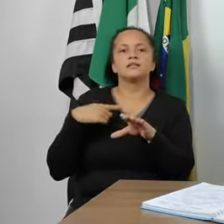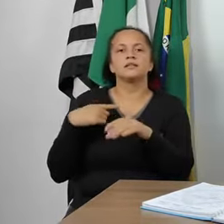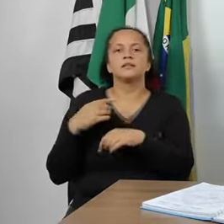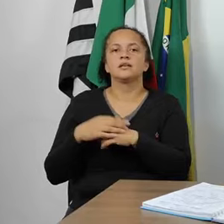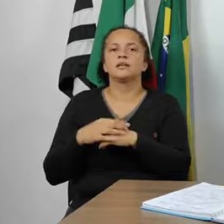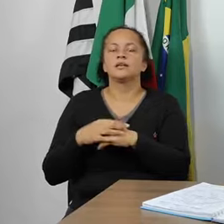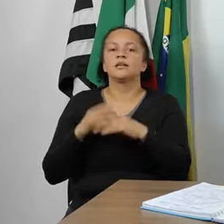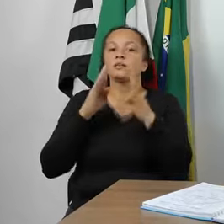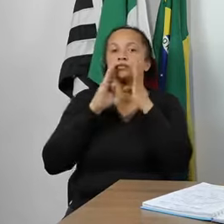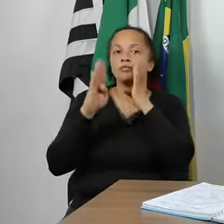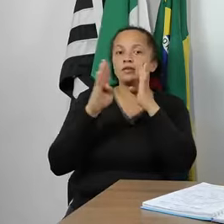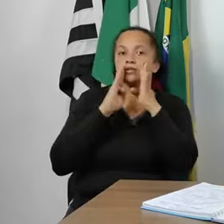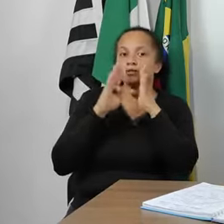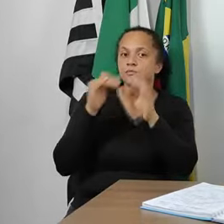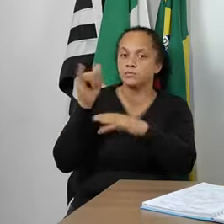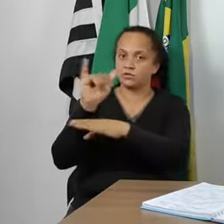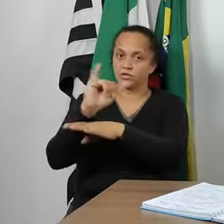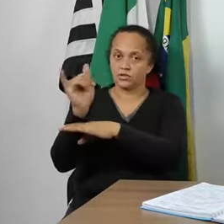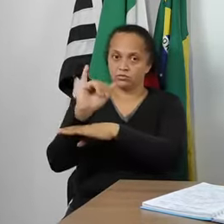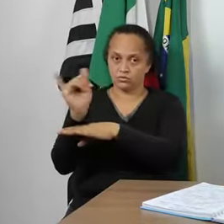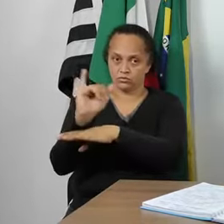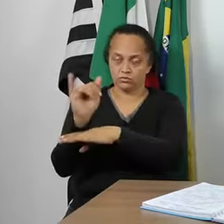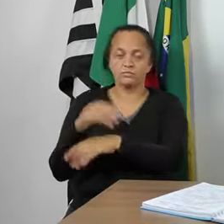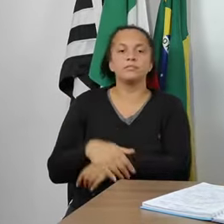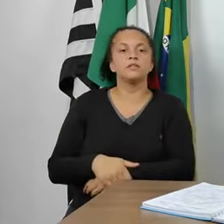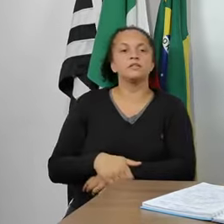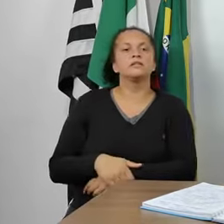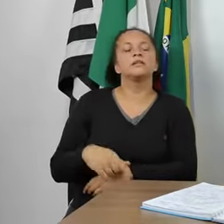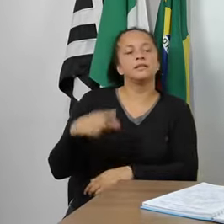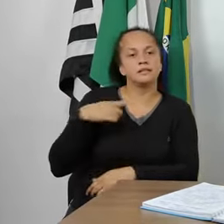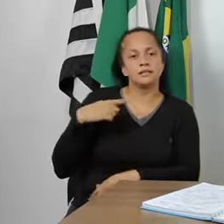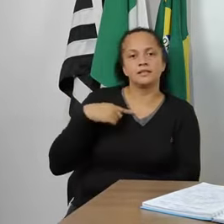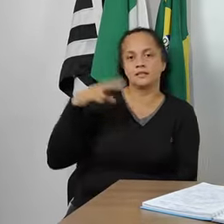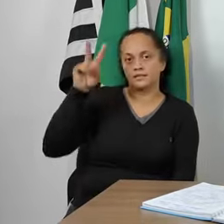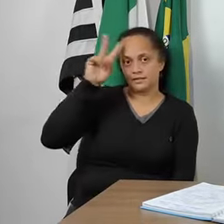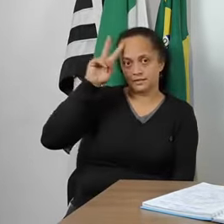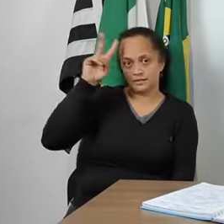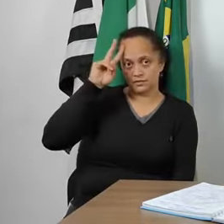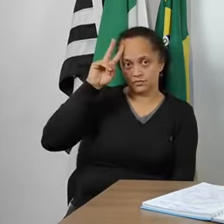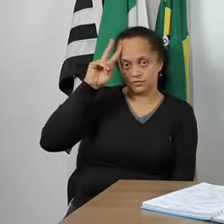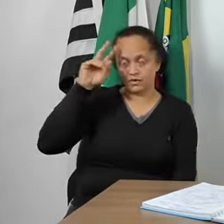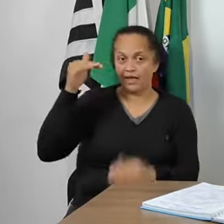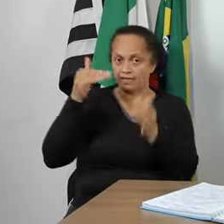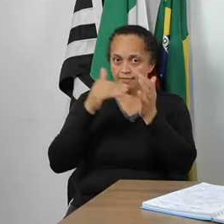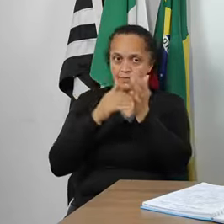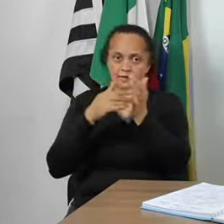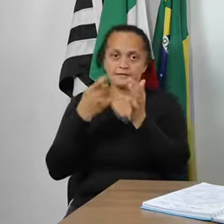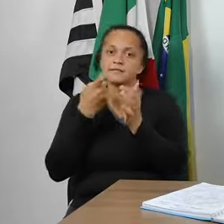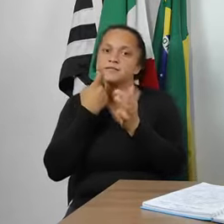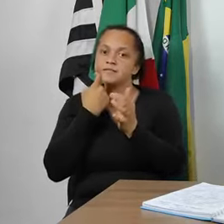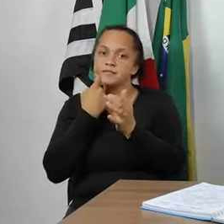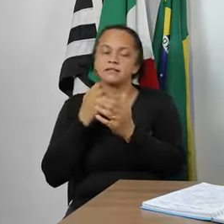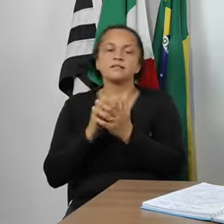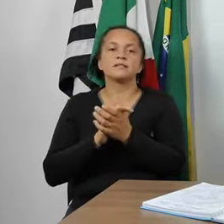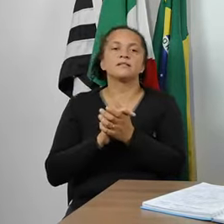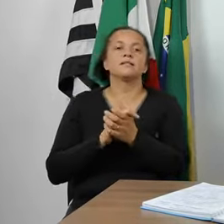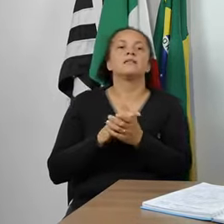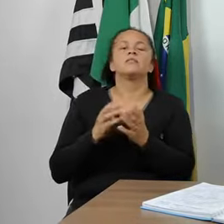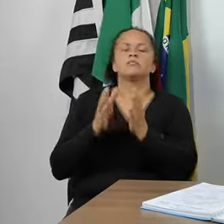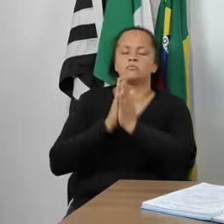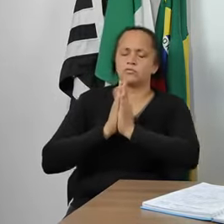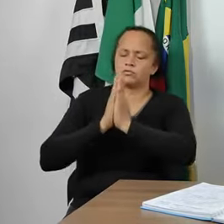Nós temos de segunda a sexta-feira, às 8 horas da manhã, um período de intercessão por chamada de